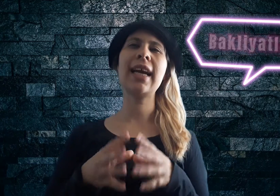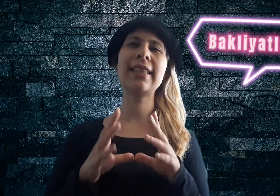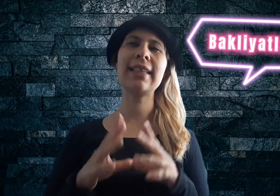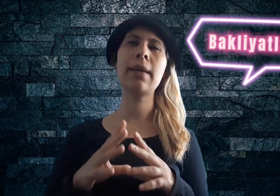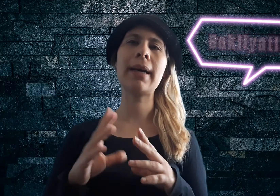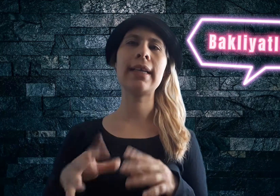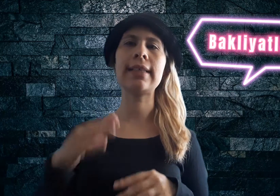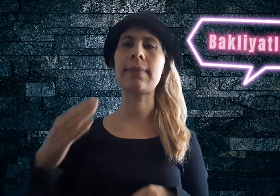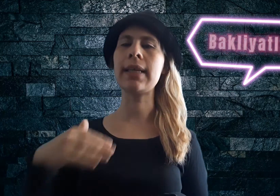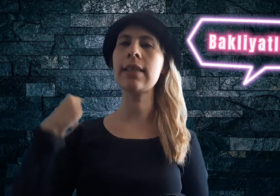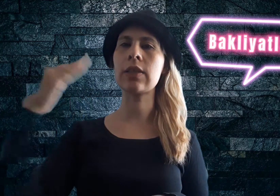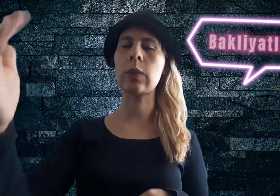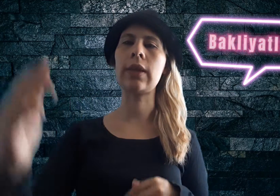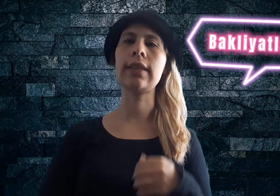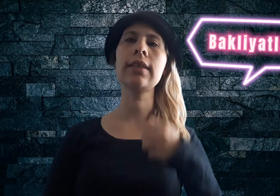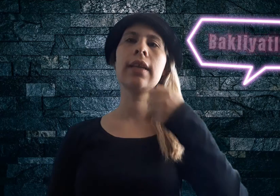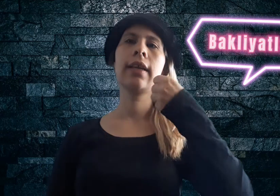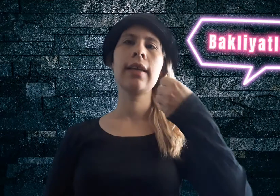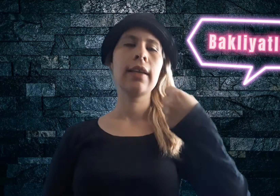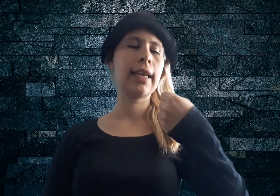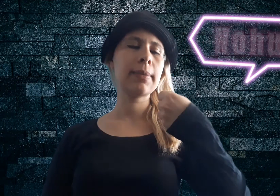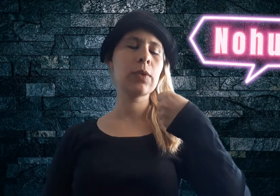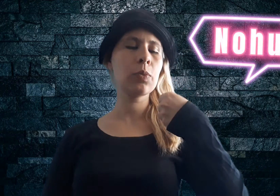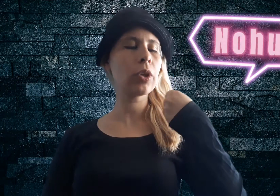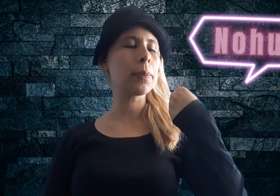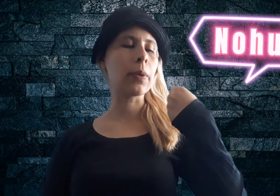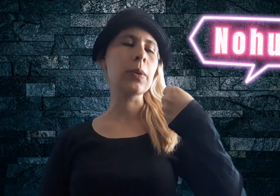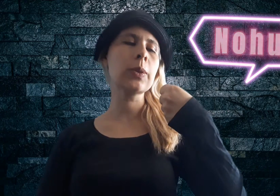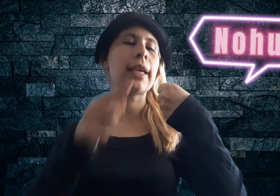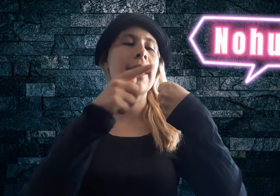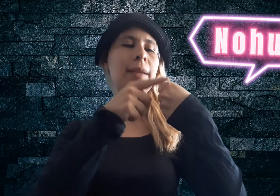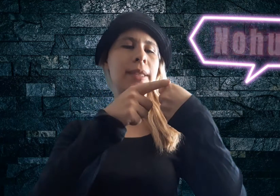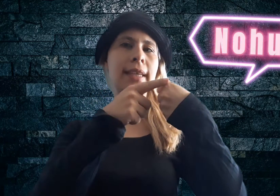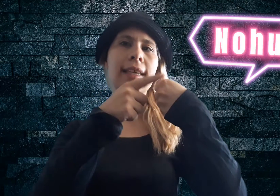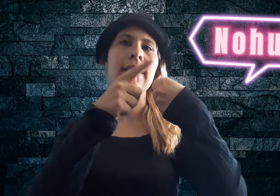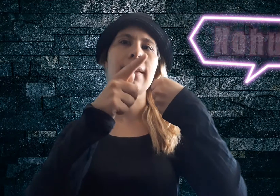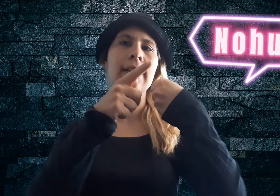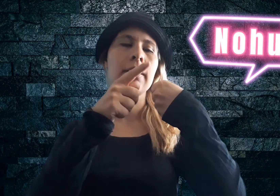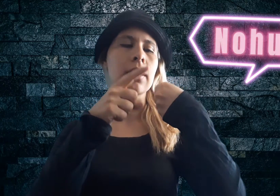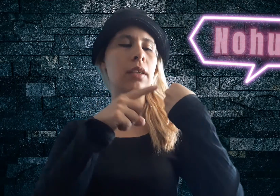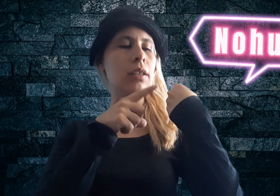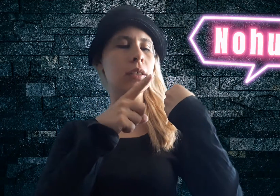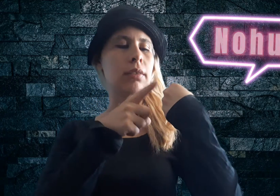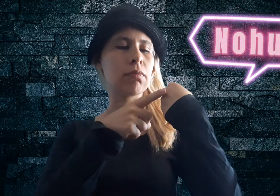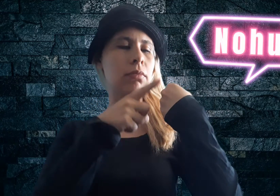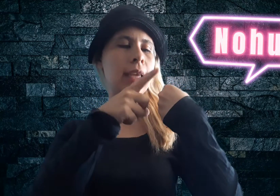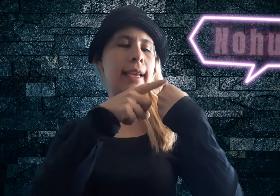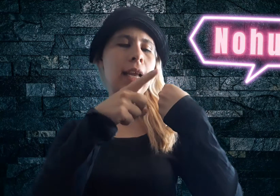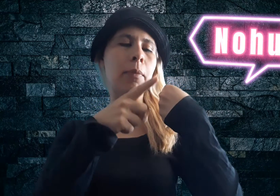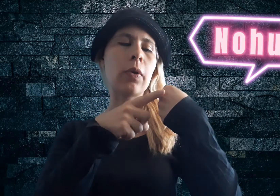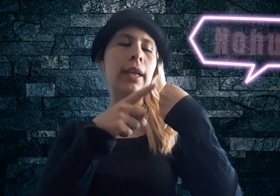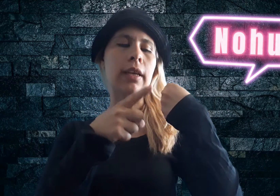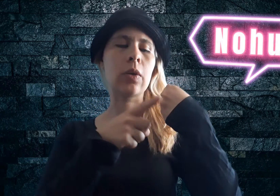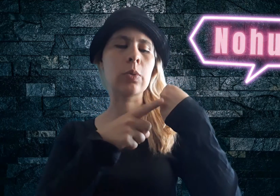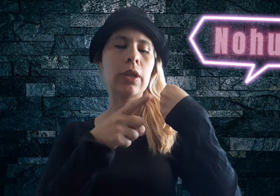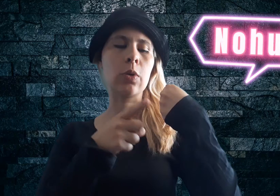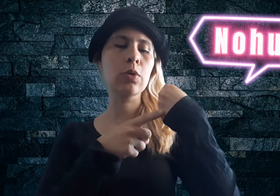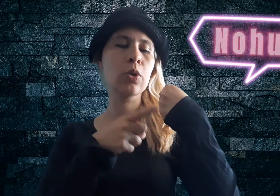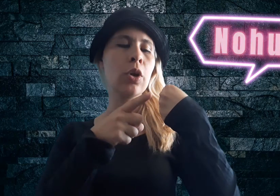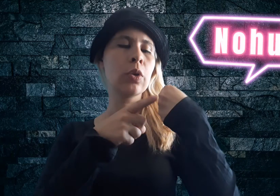İşaret dilinde bakliyat isimleri nasıl söylenir? Elimizde yumruk yapıyoruz. Elimizdeki eklem bölgelerini gösteriyoruz.